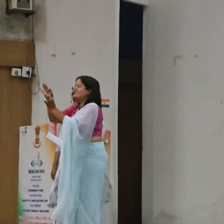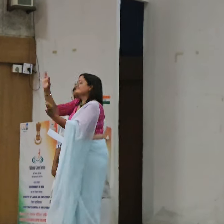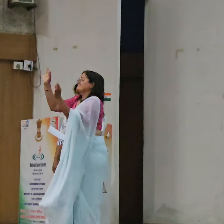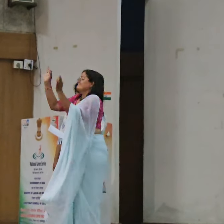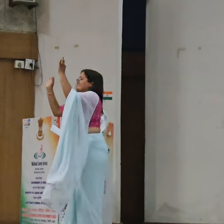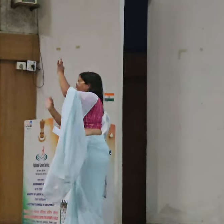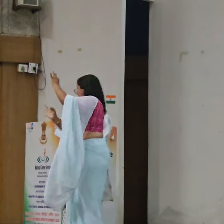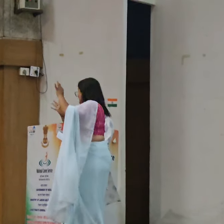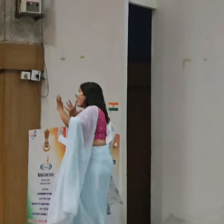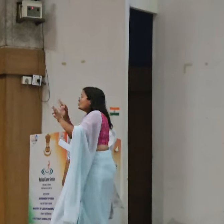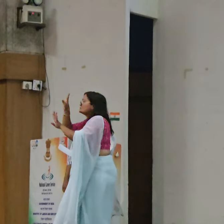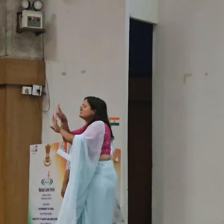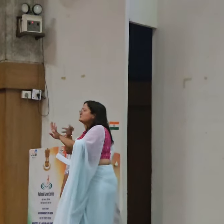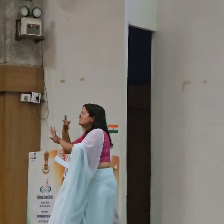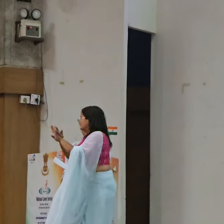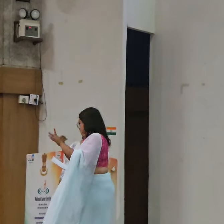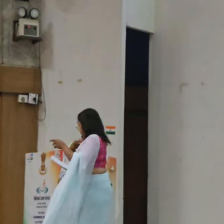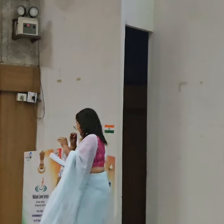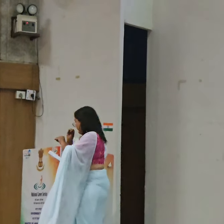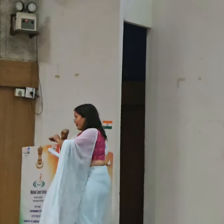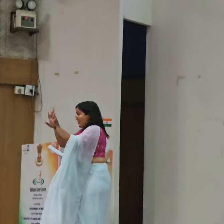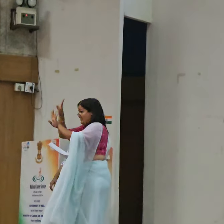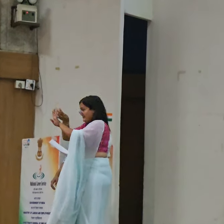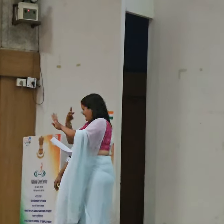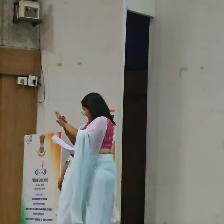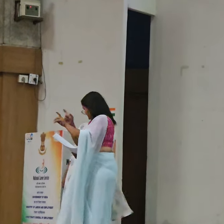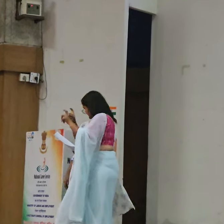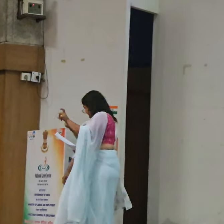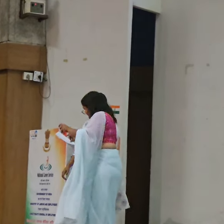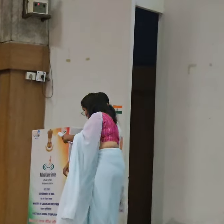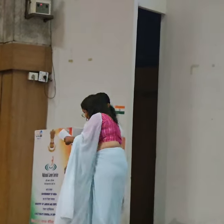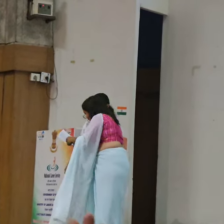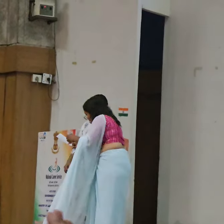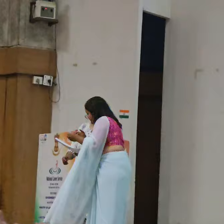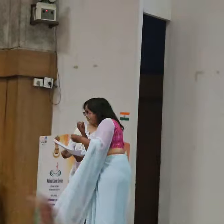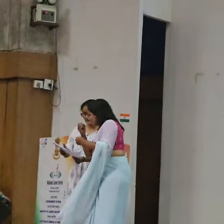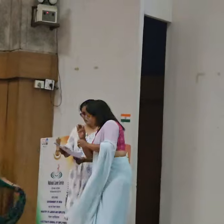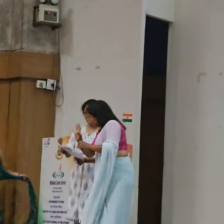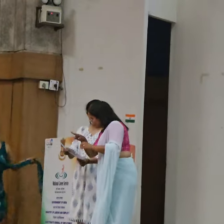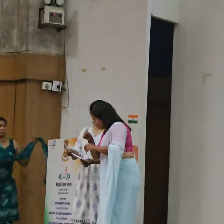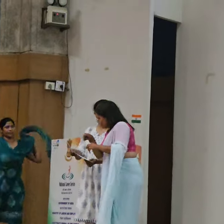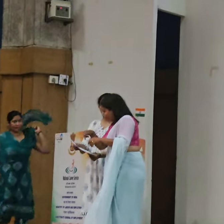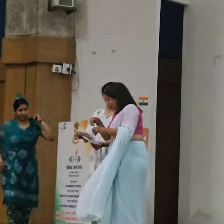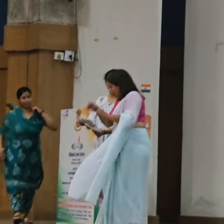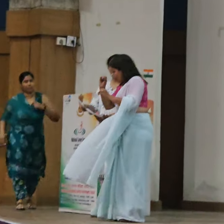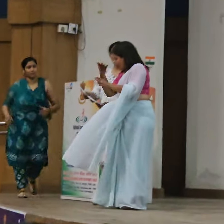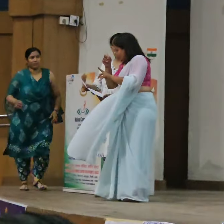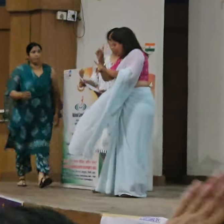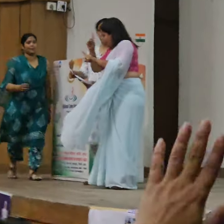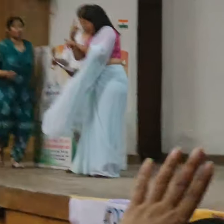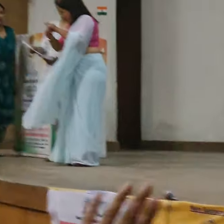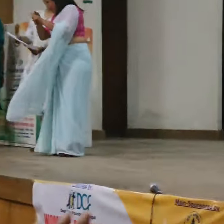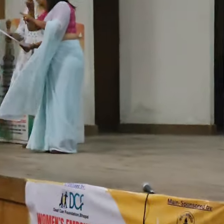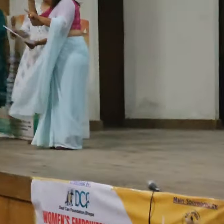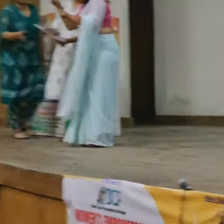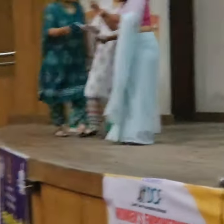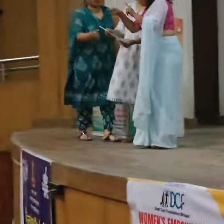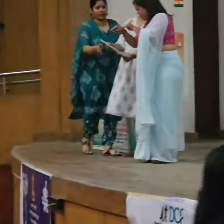एडमिट है, उनको किसी ने चाकू से मार दिया। तो मैं आपको बताना चाहती हूँ आज के शेड्यूल में आज क्या क्या होने वाला है। अभी ये